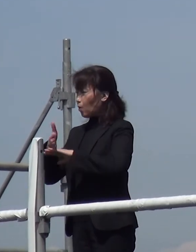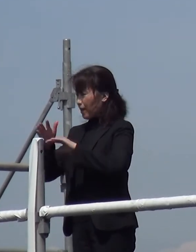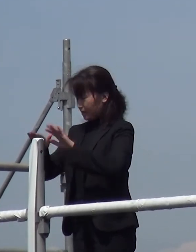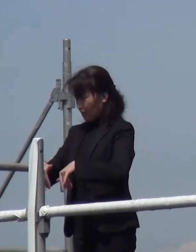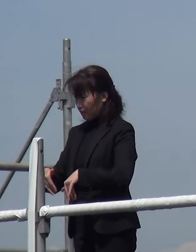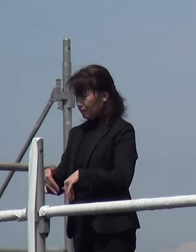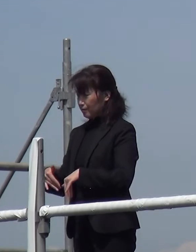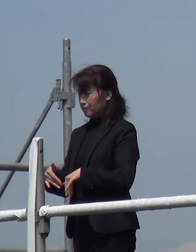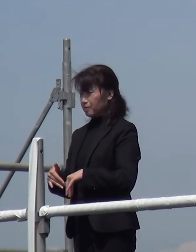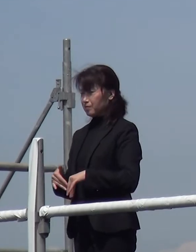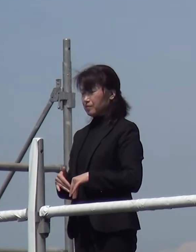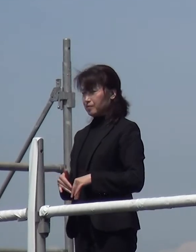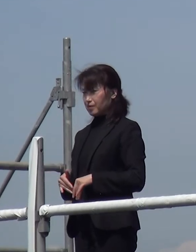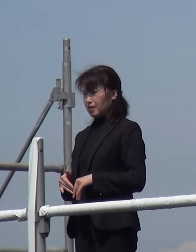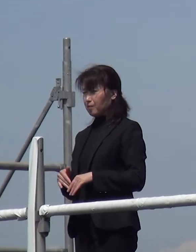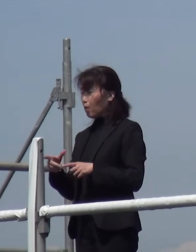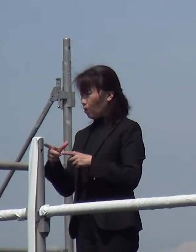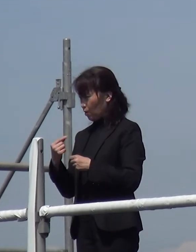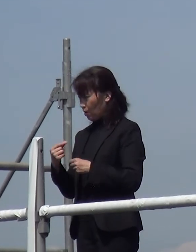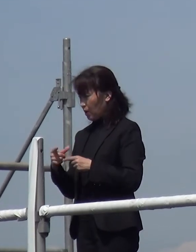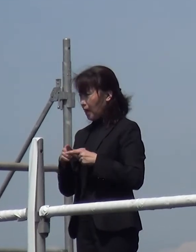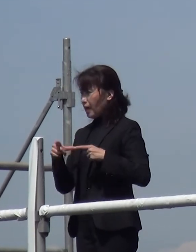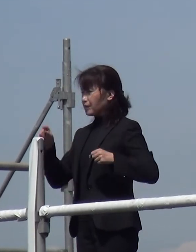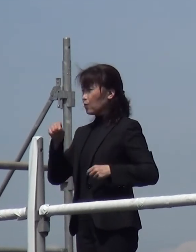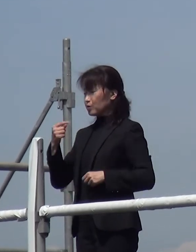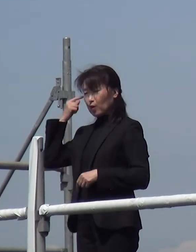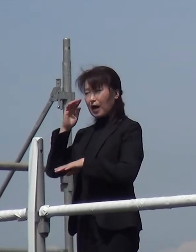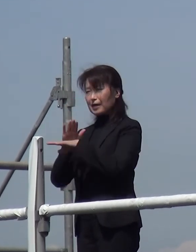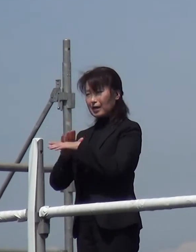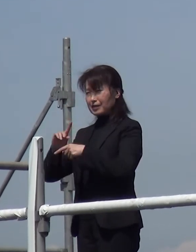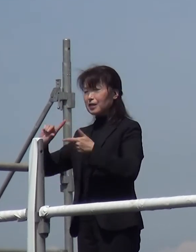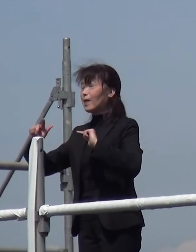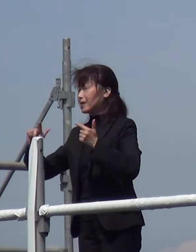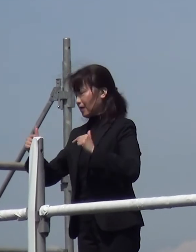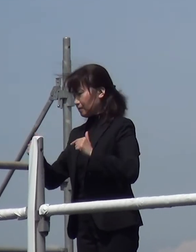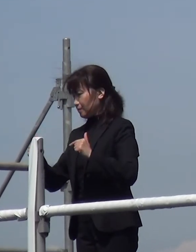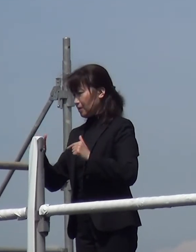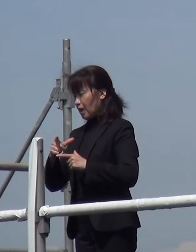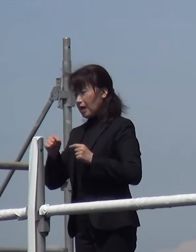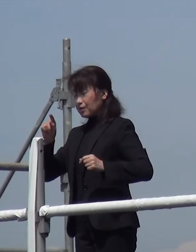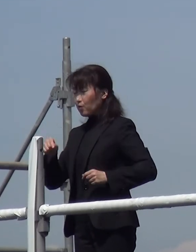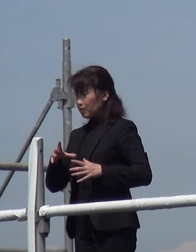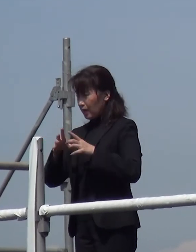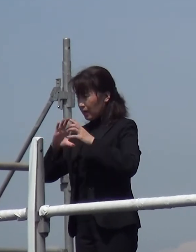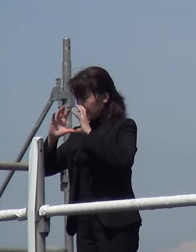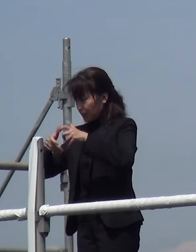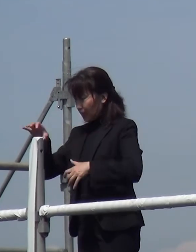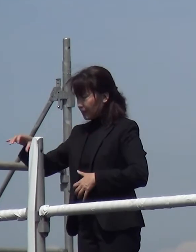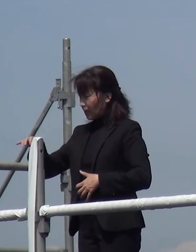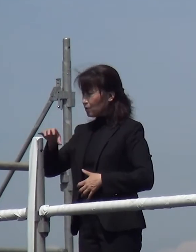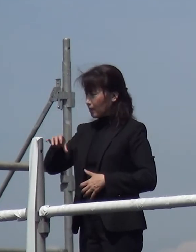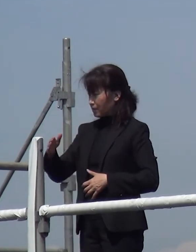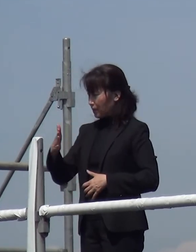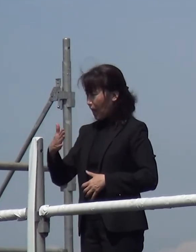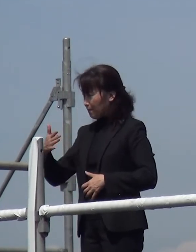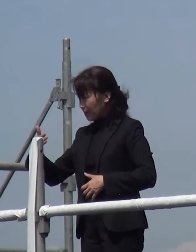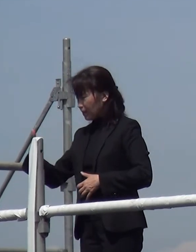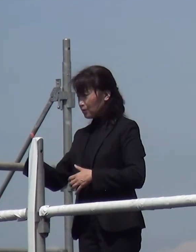と、それはもう日本人の考え方ではない、日本は世界のあらゆる場所でアメリカと